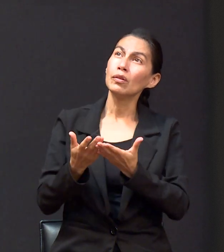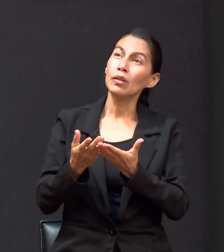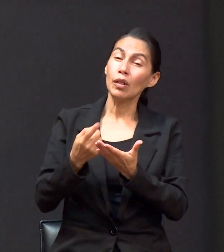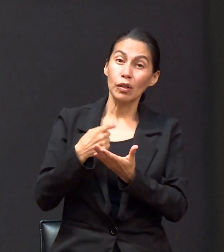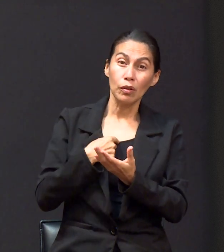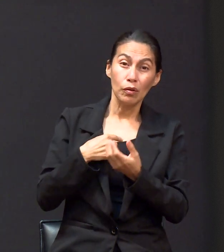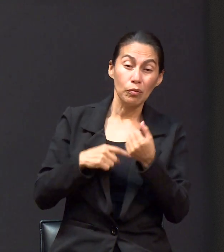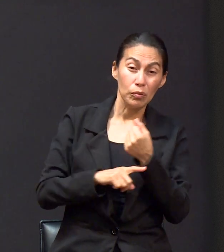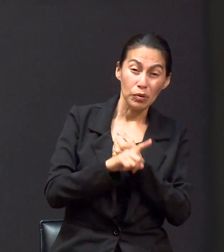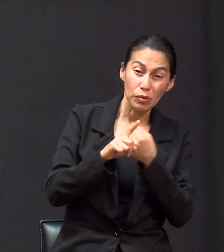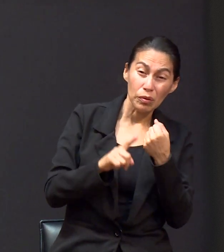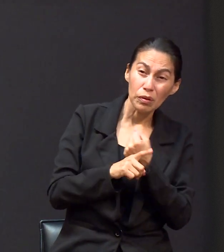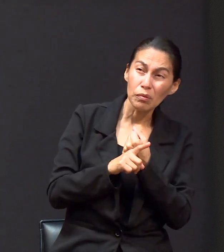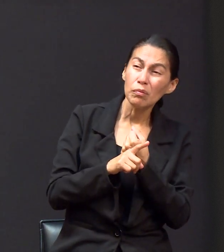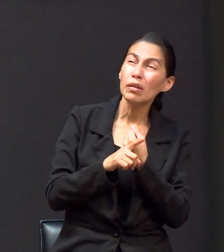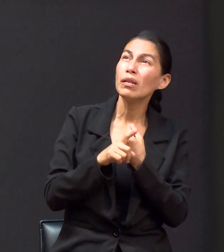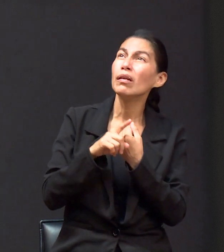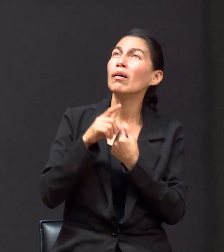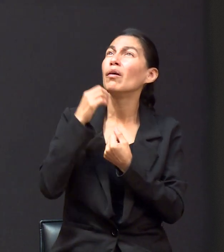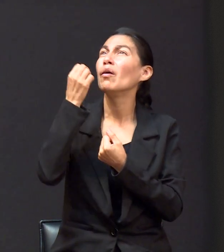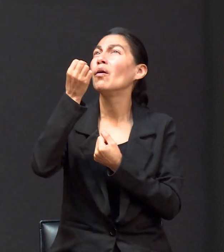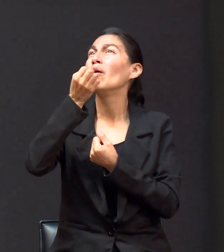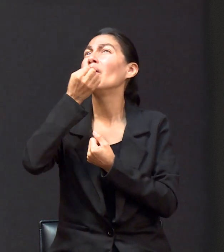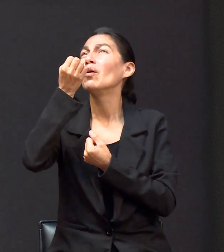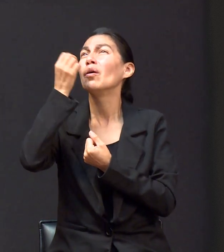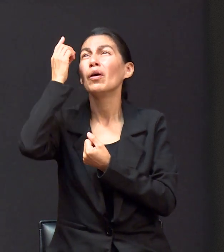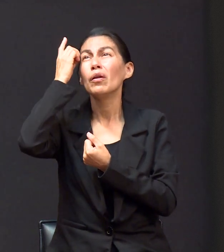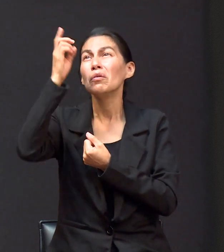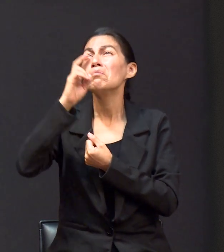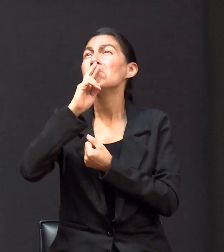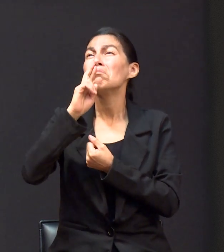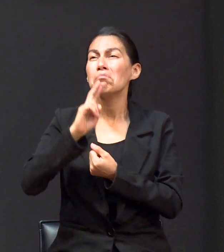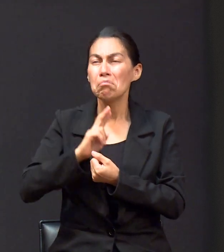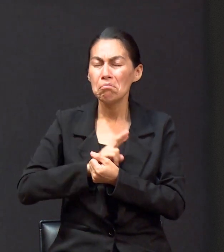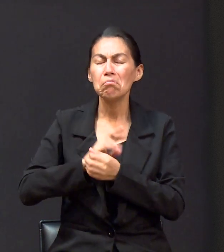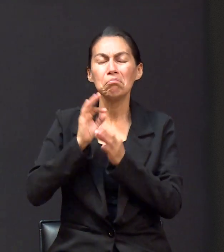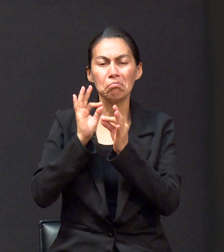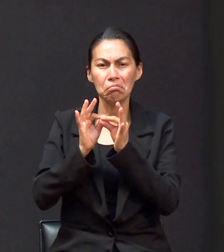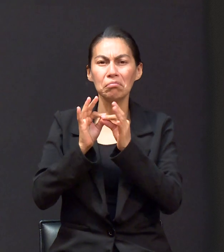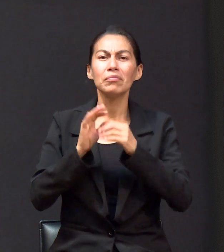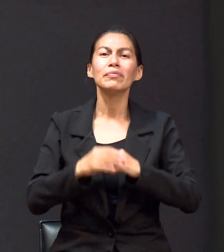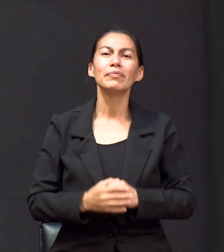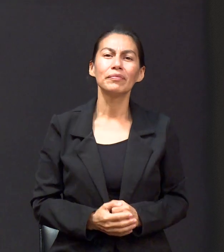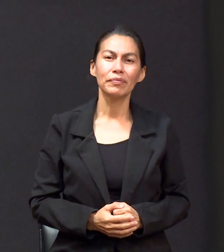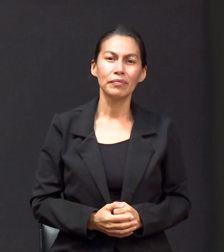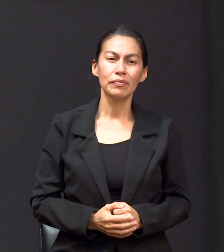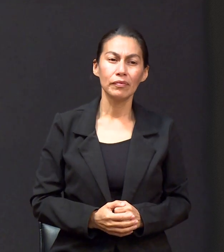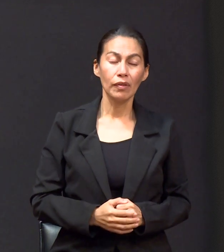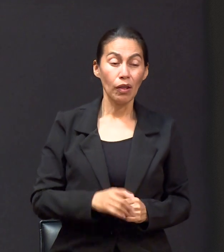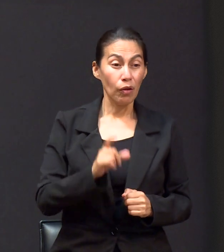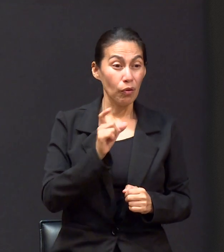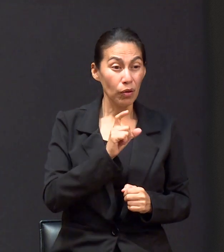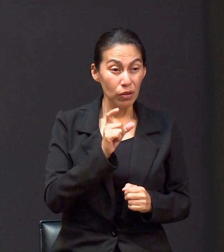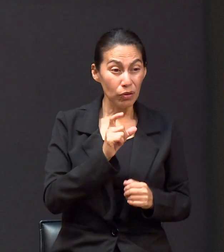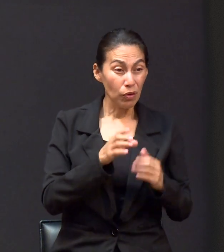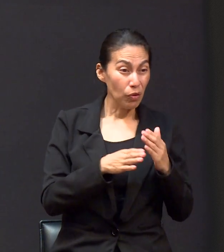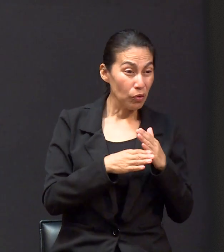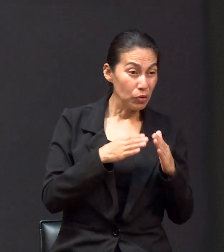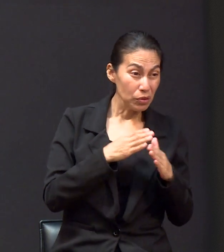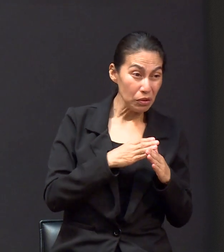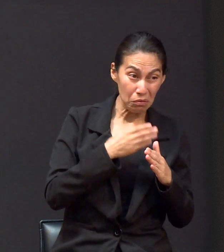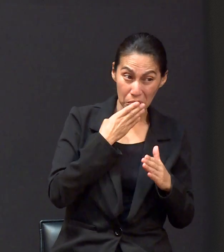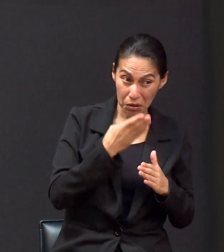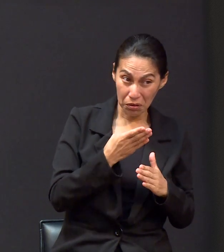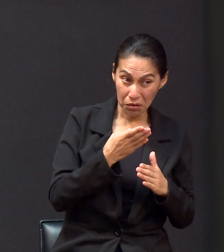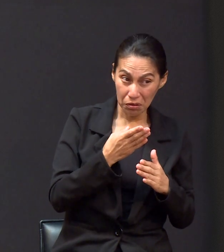Dios. Y cuando tengo problemas, le busco y Dios me resuelve los problemas. Y cuando